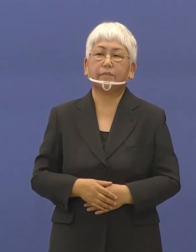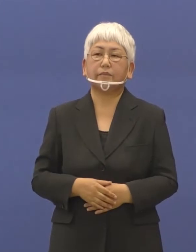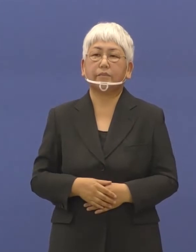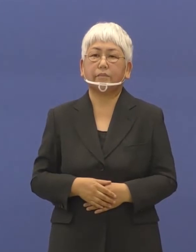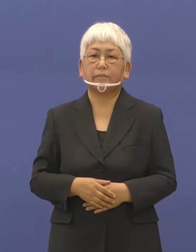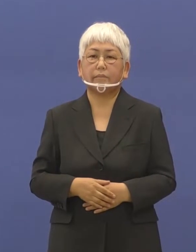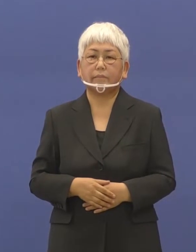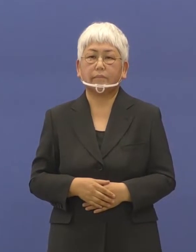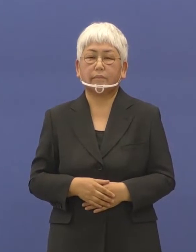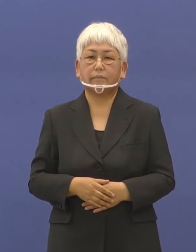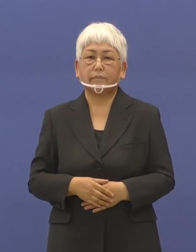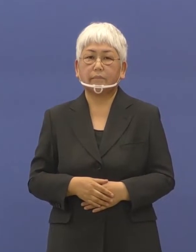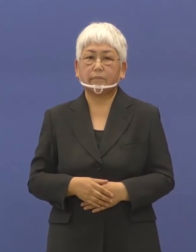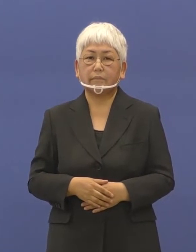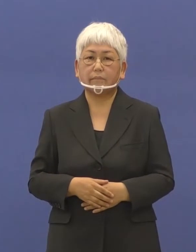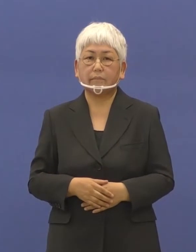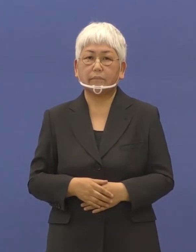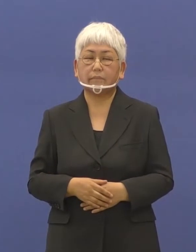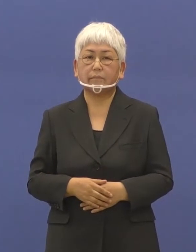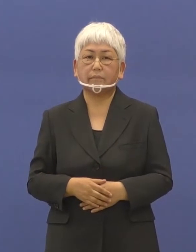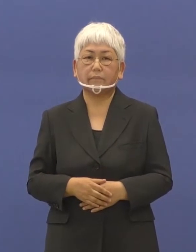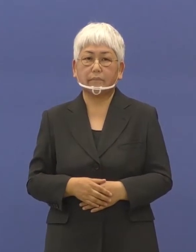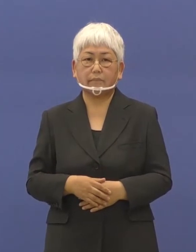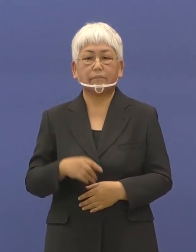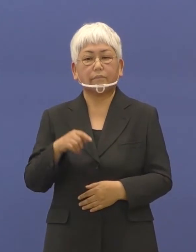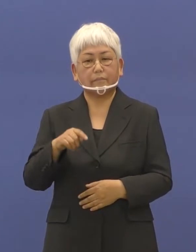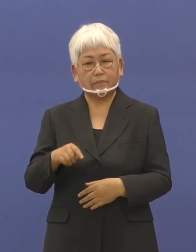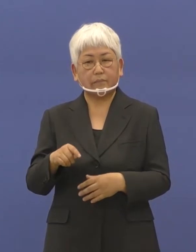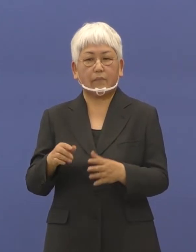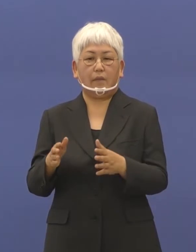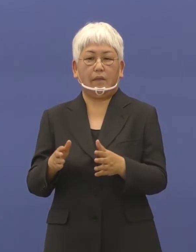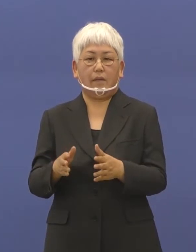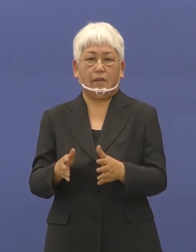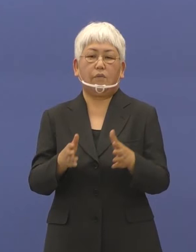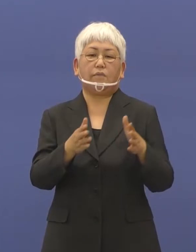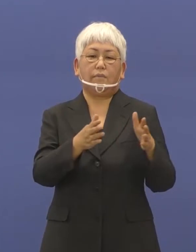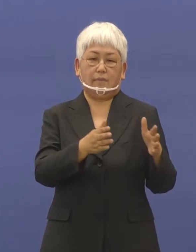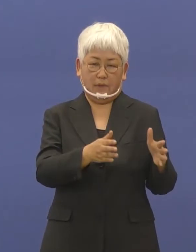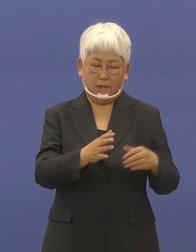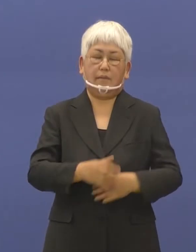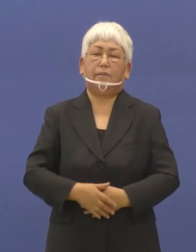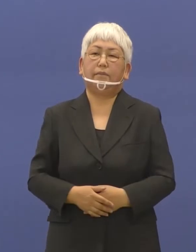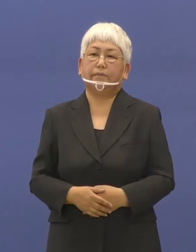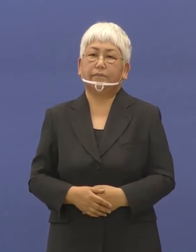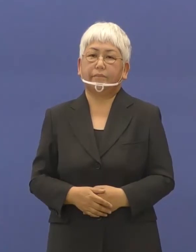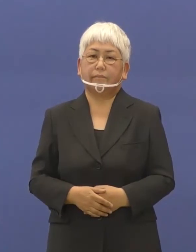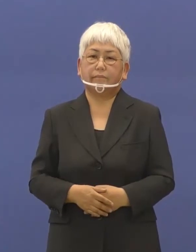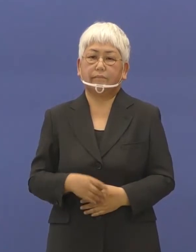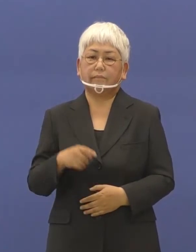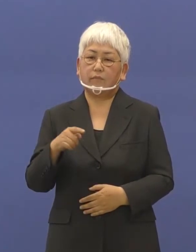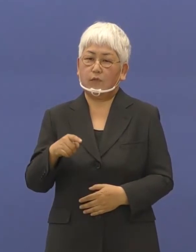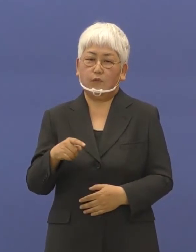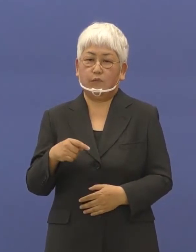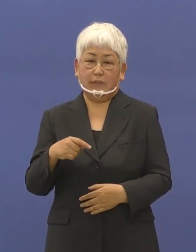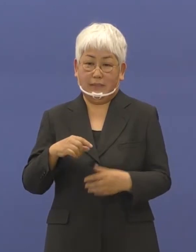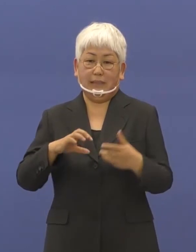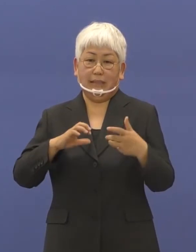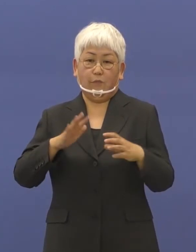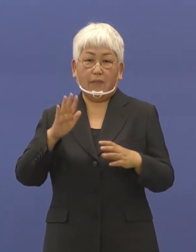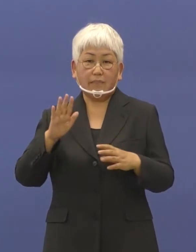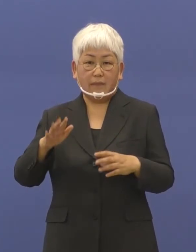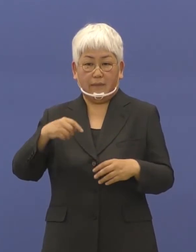ういうことからこう離れてですね、そういうふうにならなかった岩手